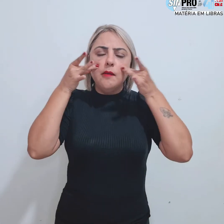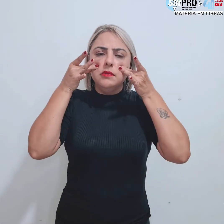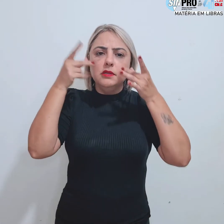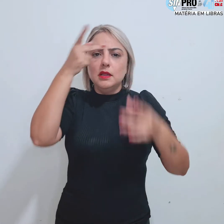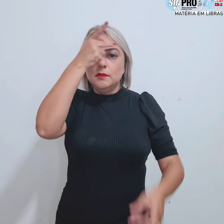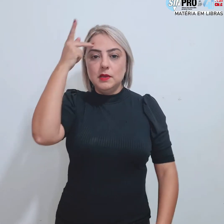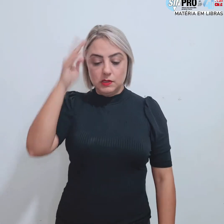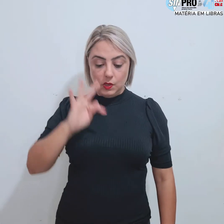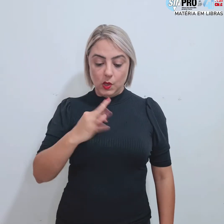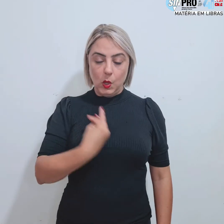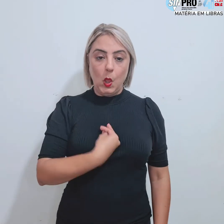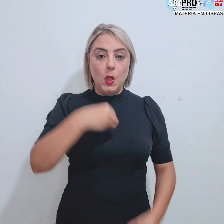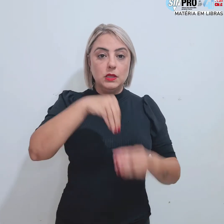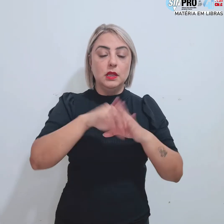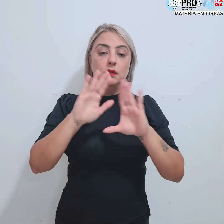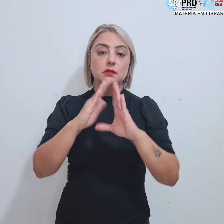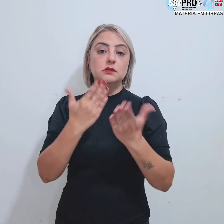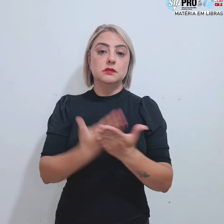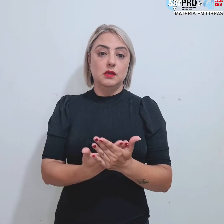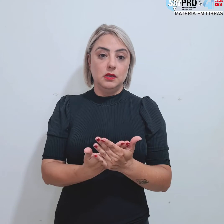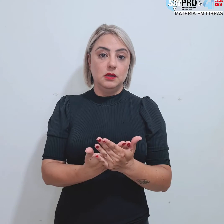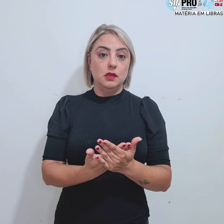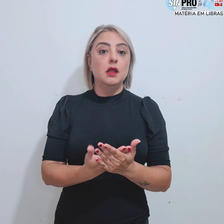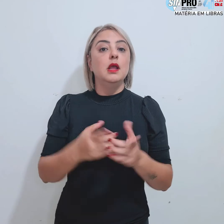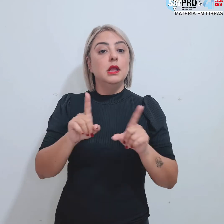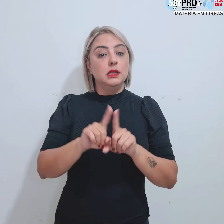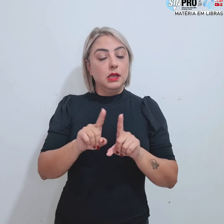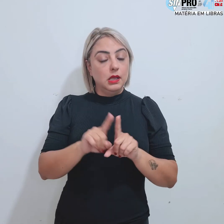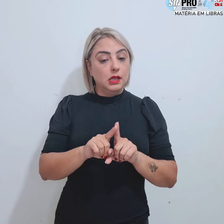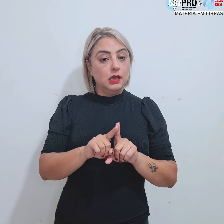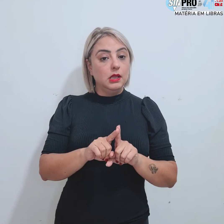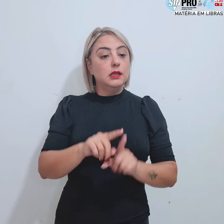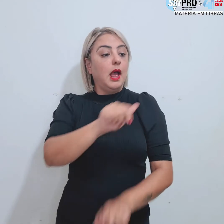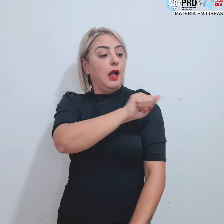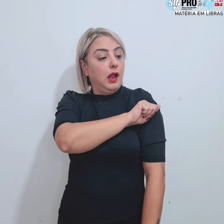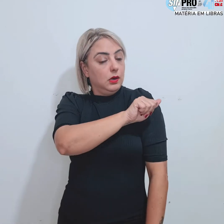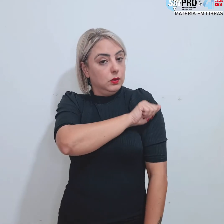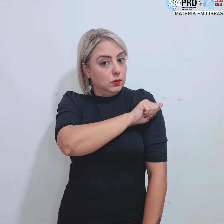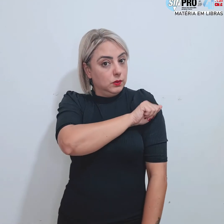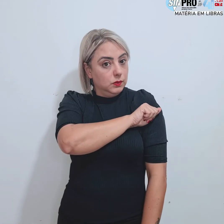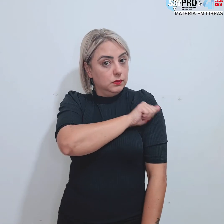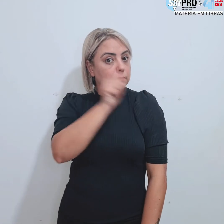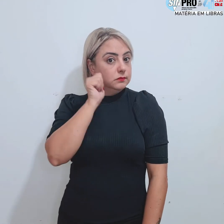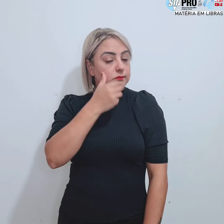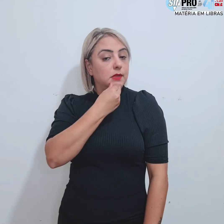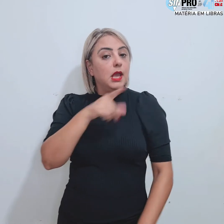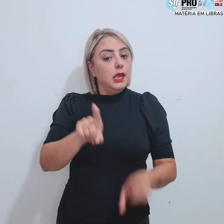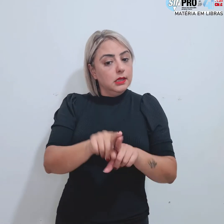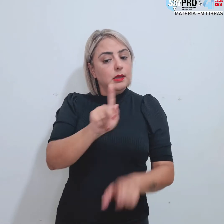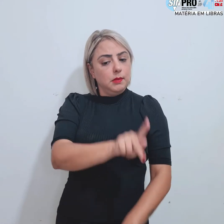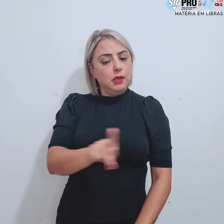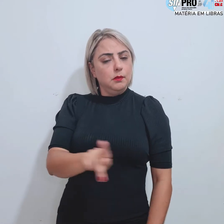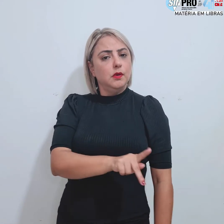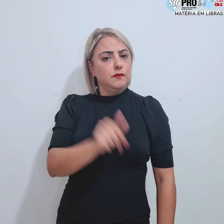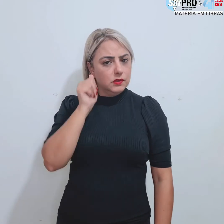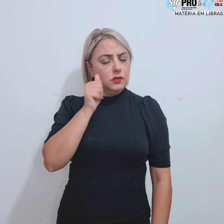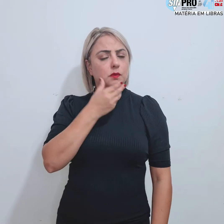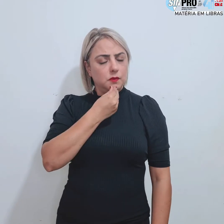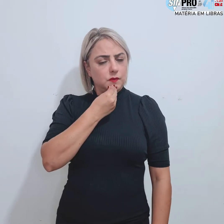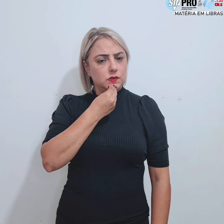presença de pessoas trans nas escolas, tanto na condição de alunos, alunas, como de professoras e